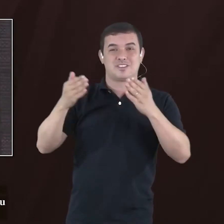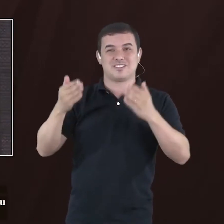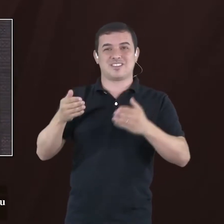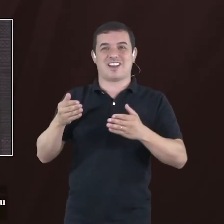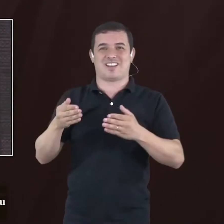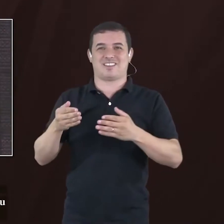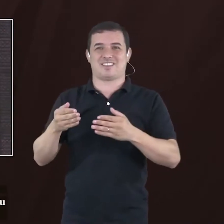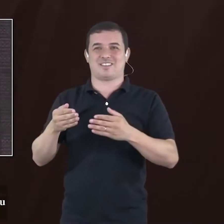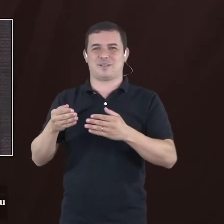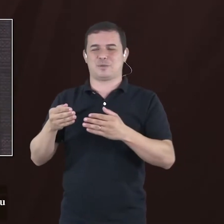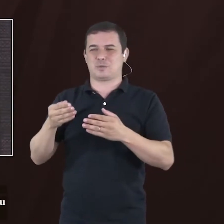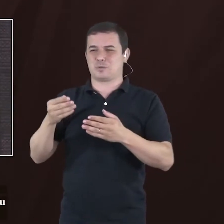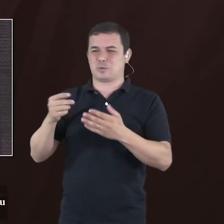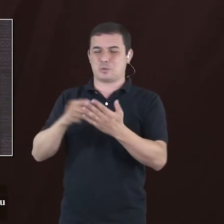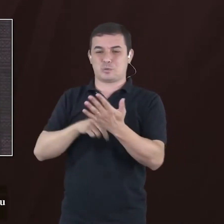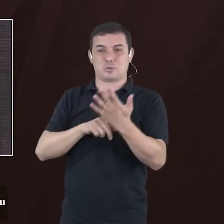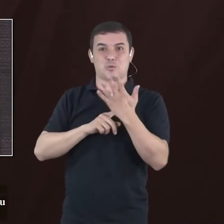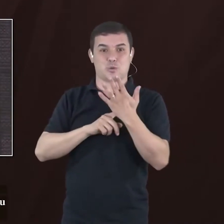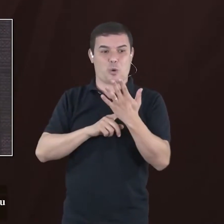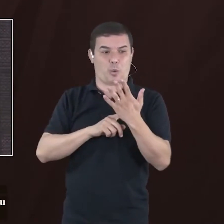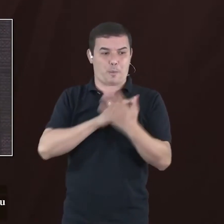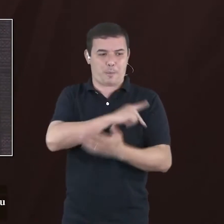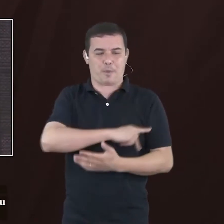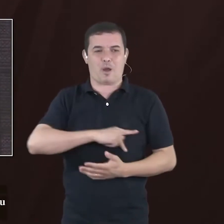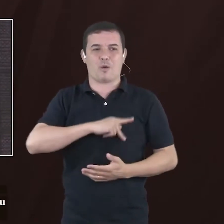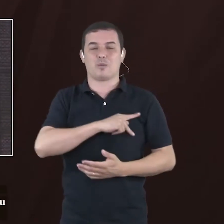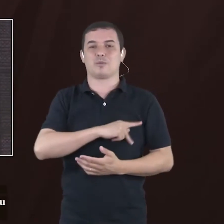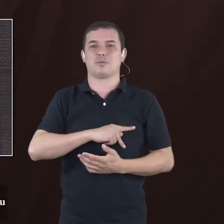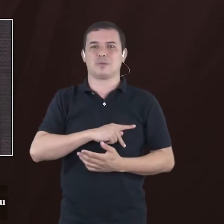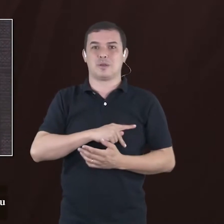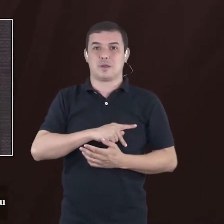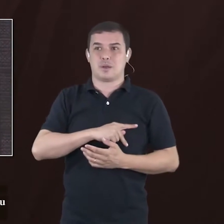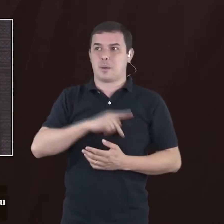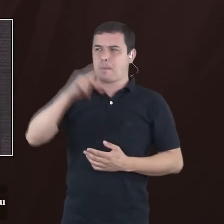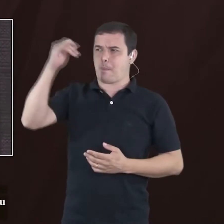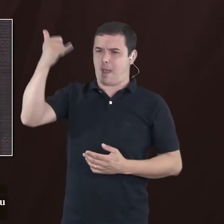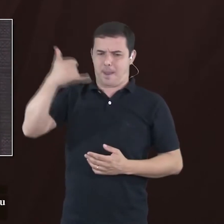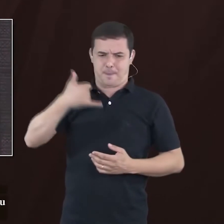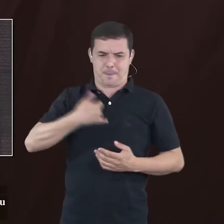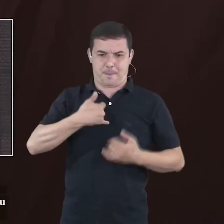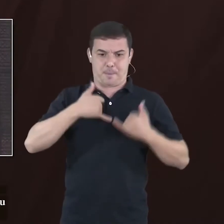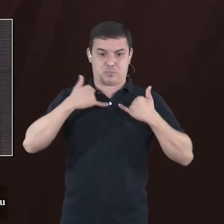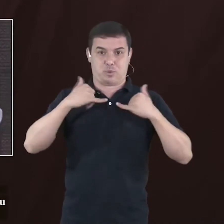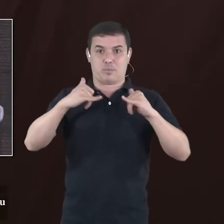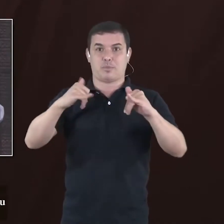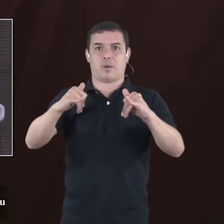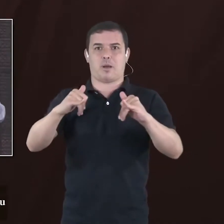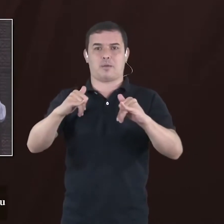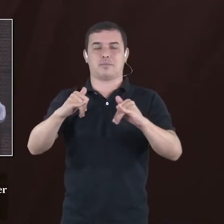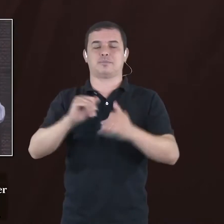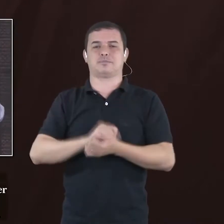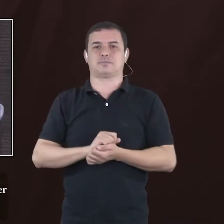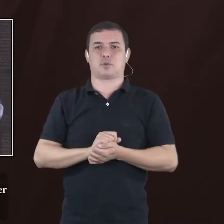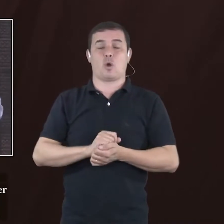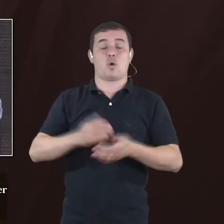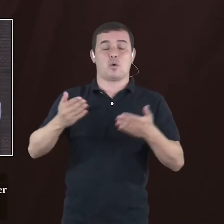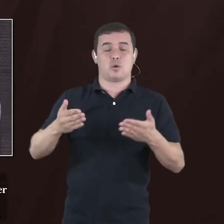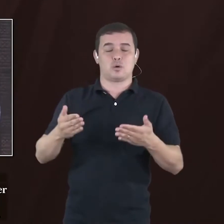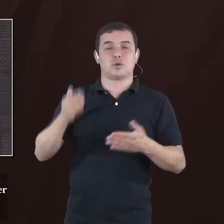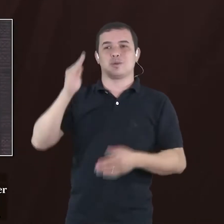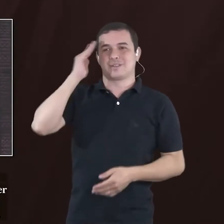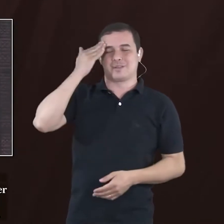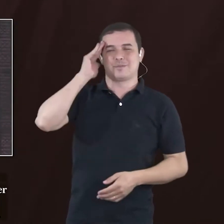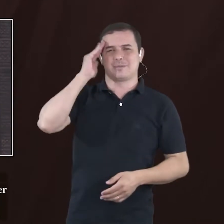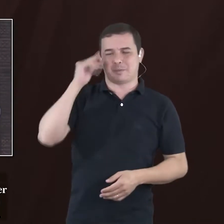mistério ao nosso querido apóstolo Paulo, e ele transmitiu para nós. né? O qual em outras